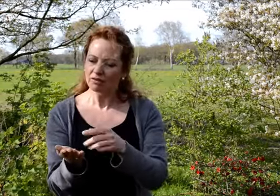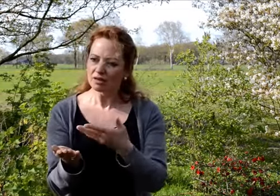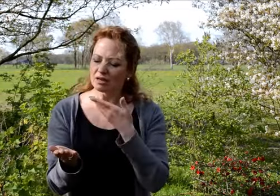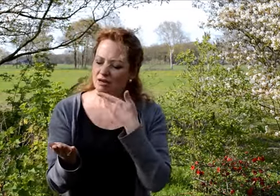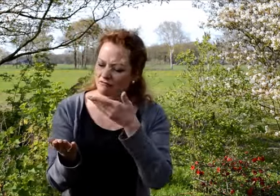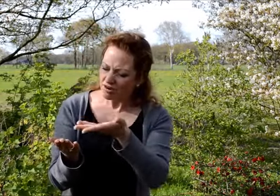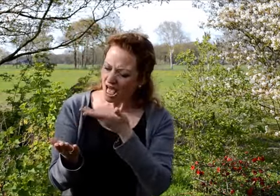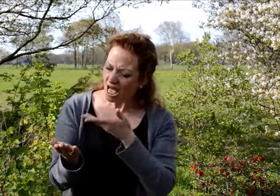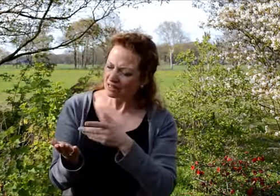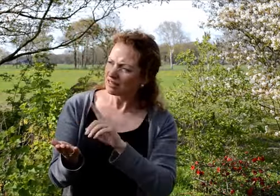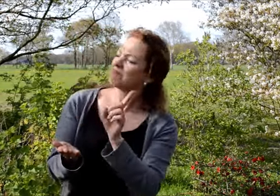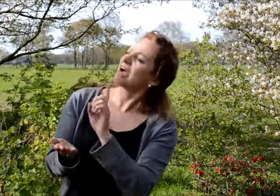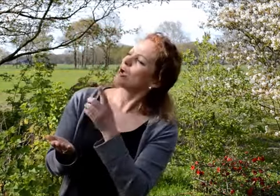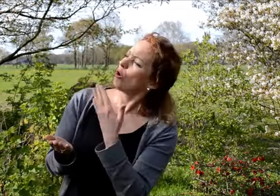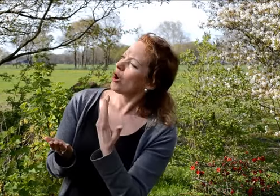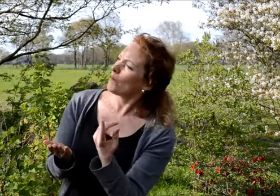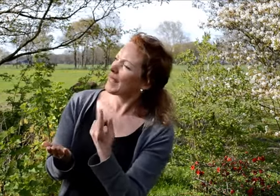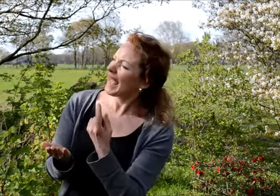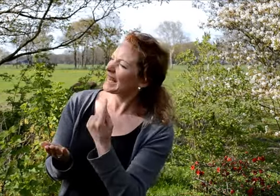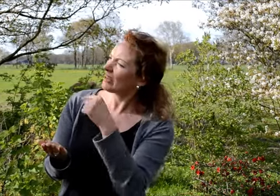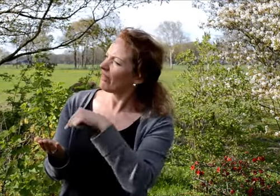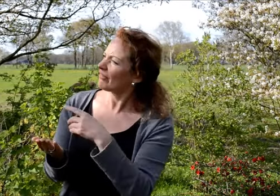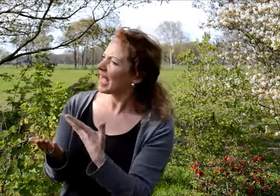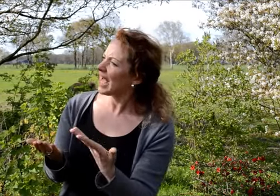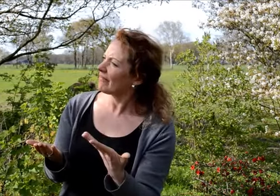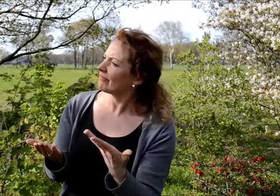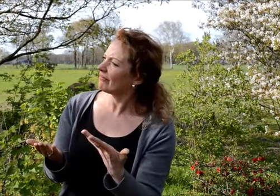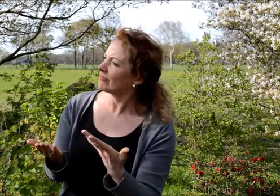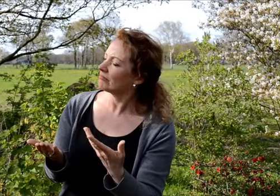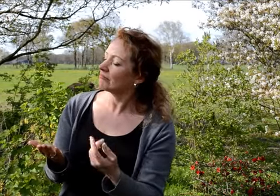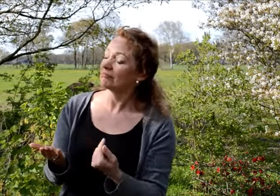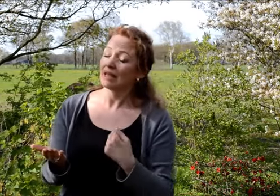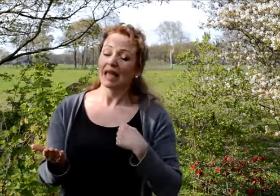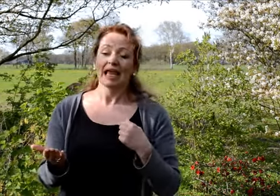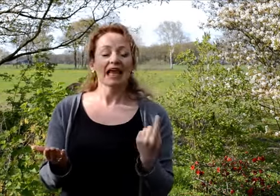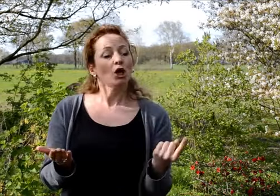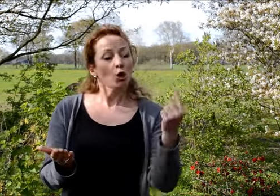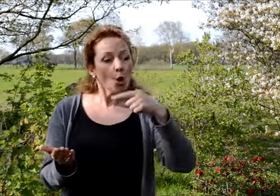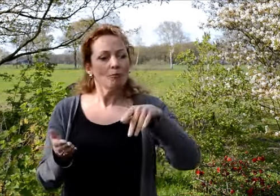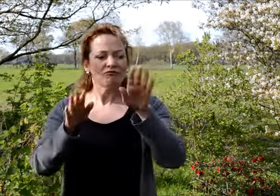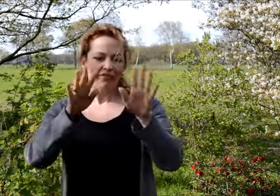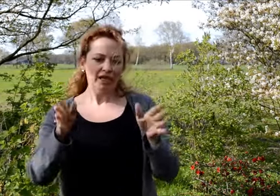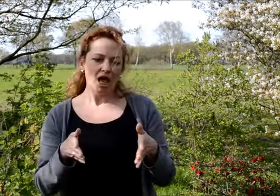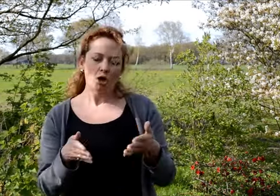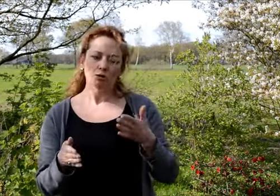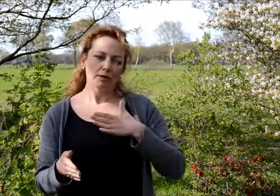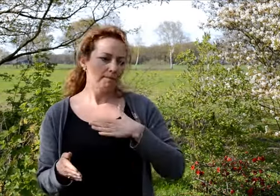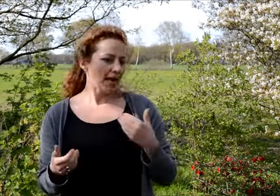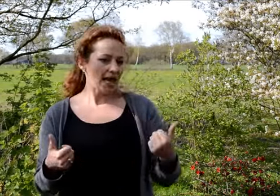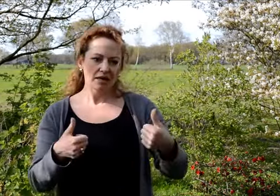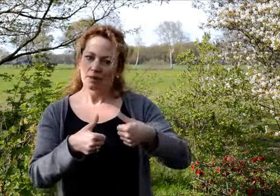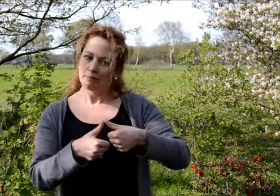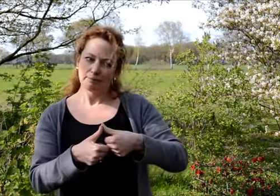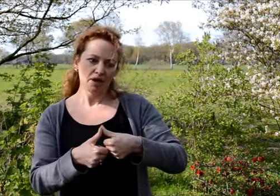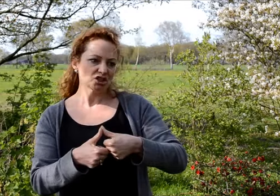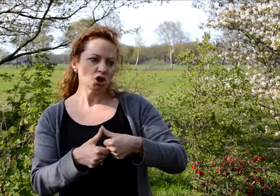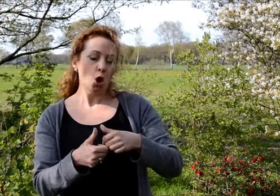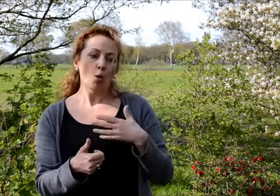gedaan? Waar ga jij naartoe en waar kom jij vandaan? Ik kom van een huis dat mij niet meer